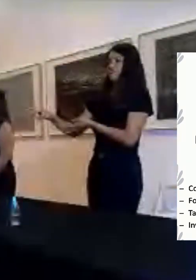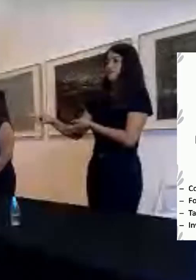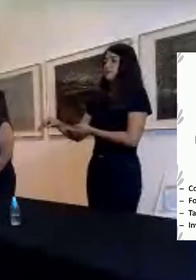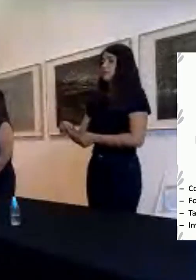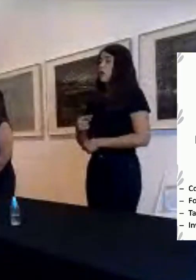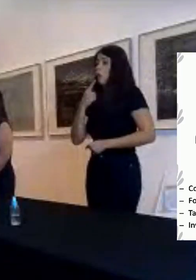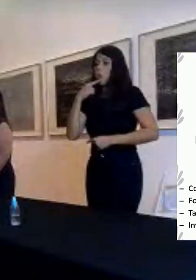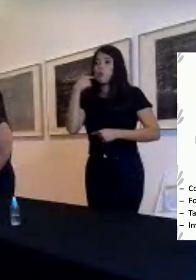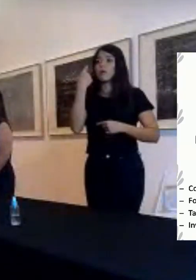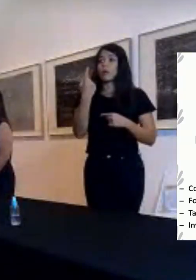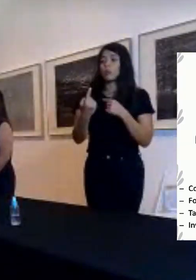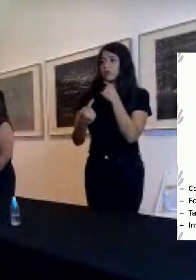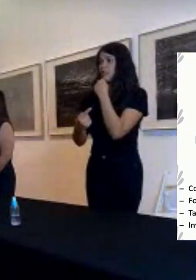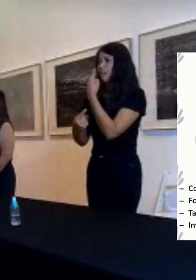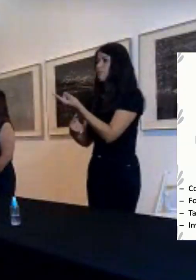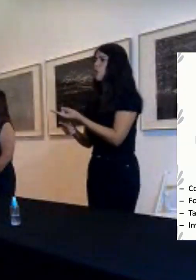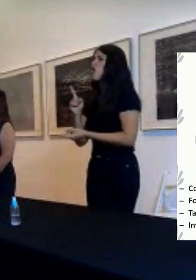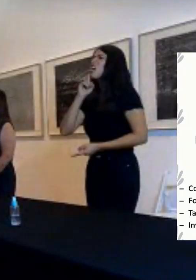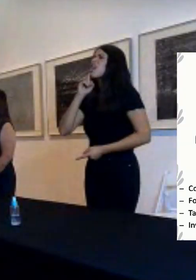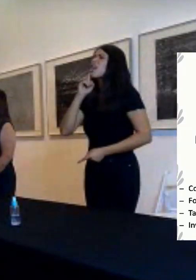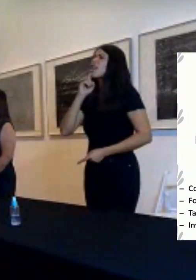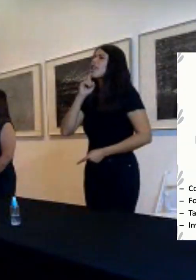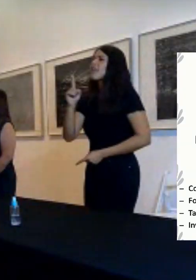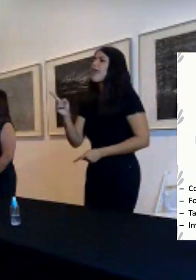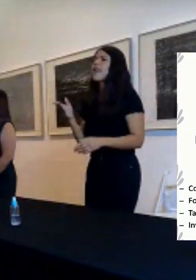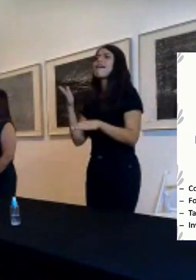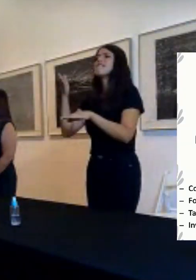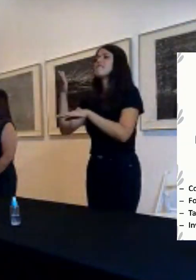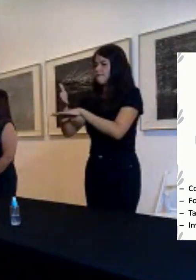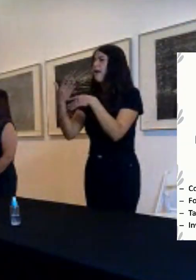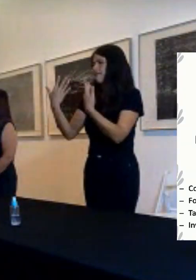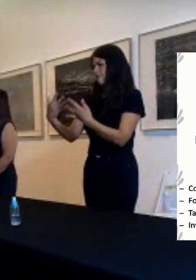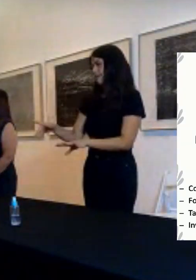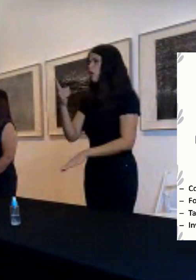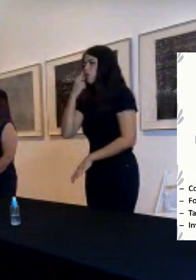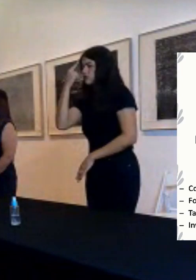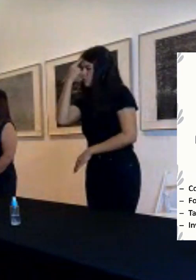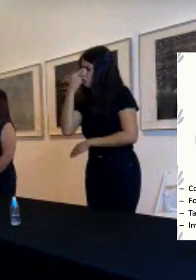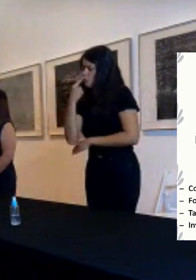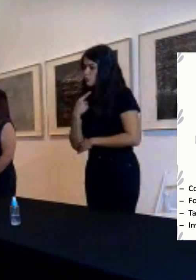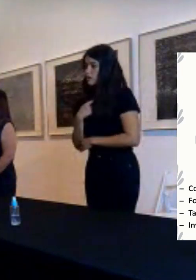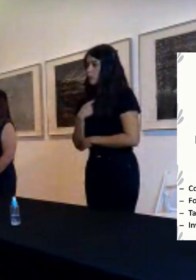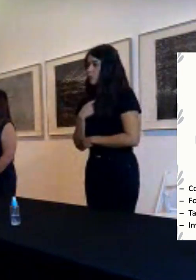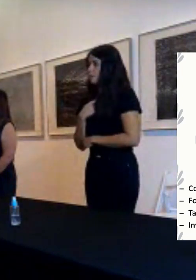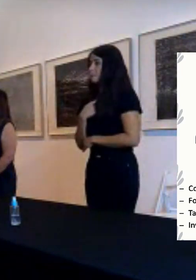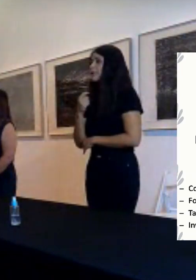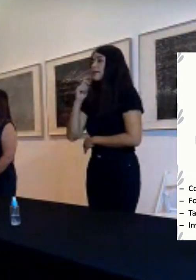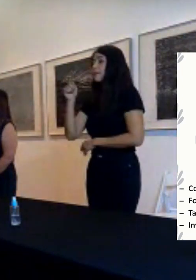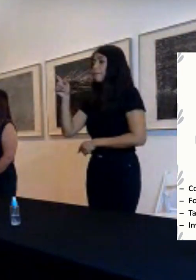Preguntábamos, ¿cierto que preguntábamos? ¿Quiénes han venido, quiénes han ido a museos? Estamos hablando de las personas que